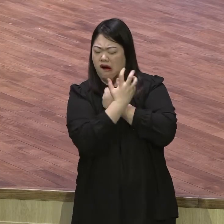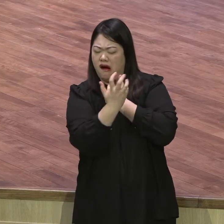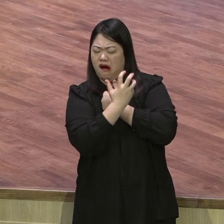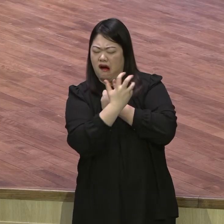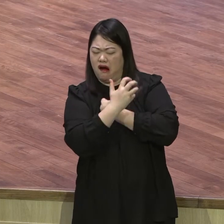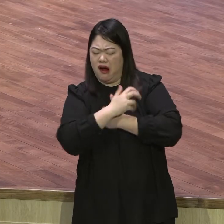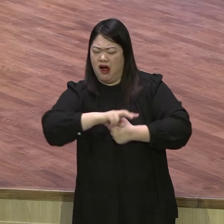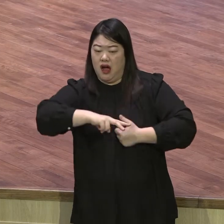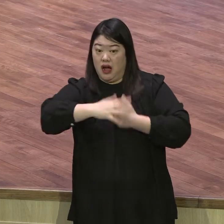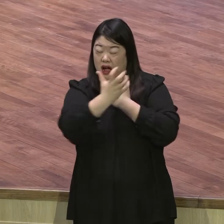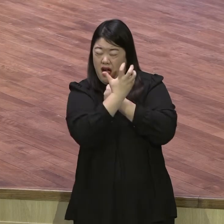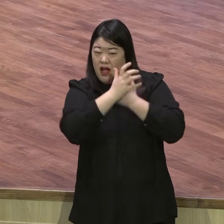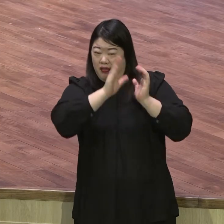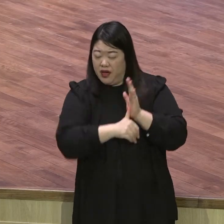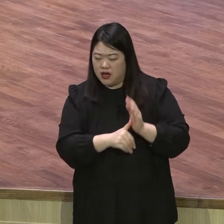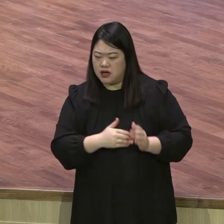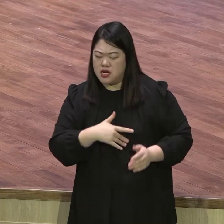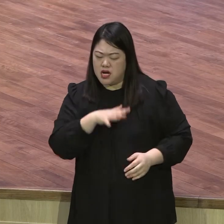있냐고요.